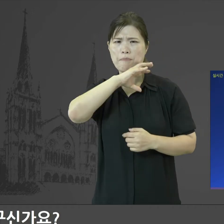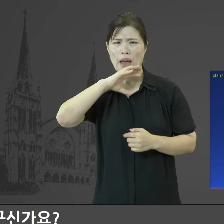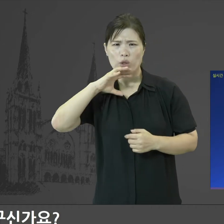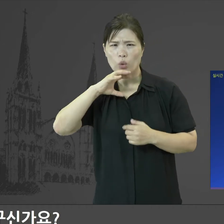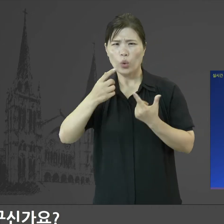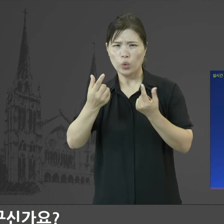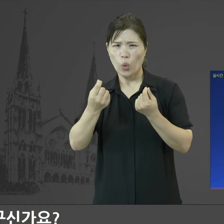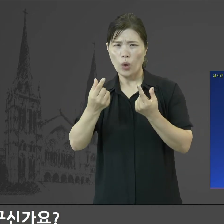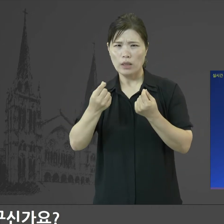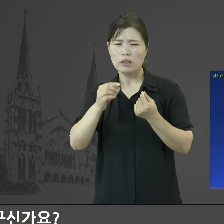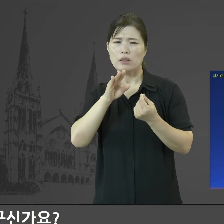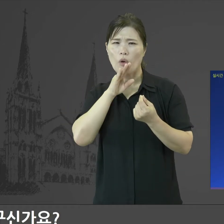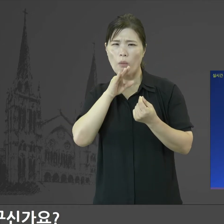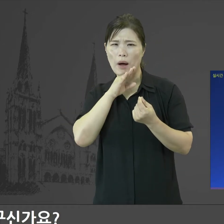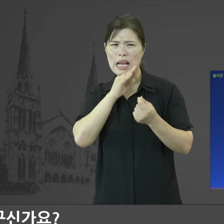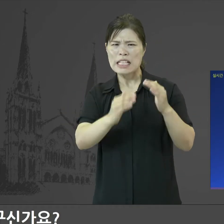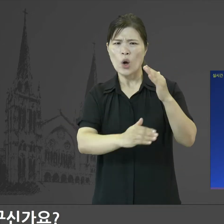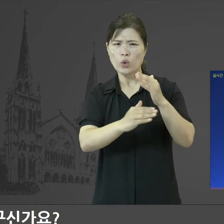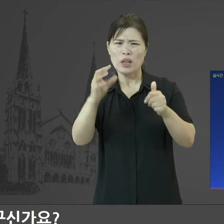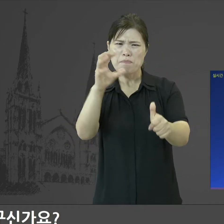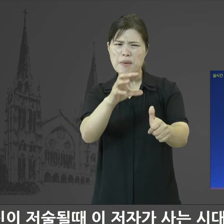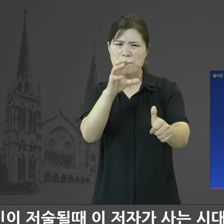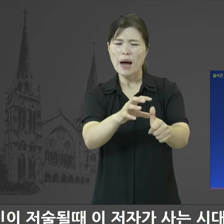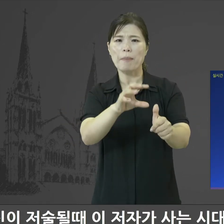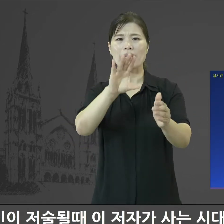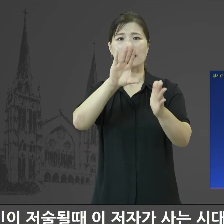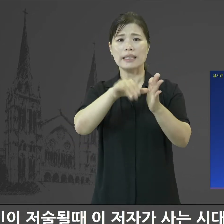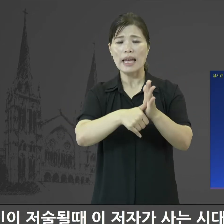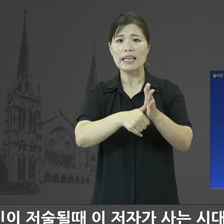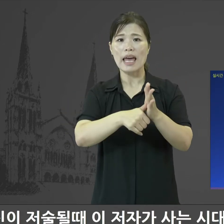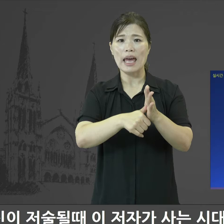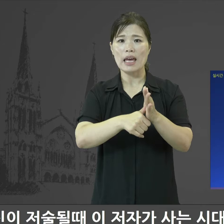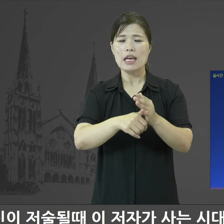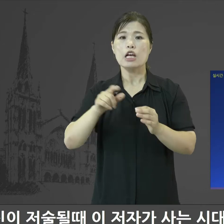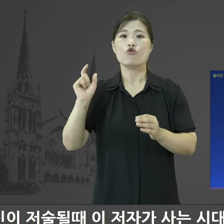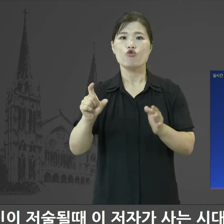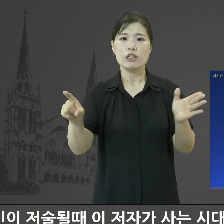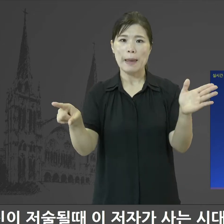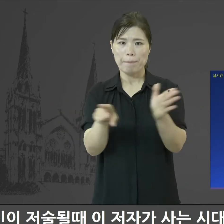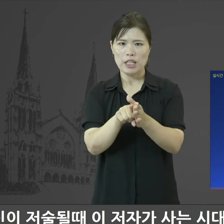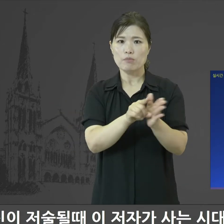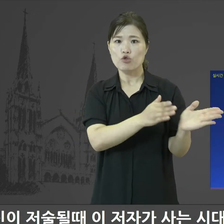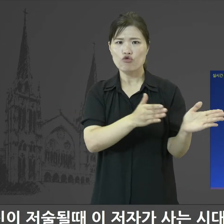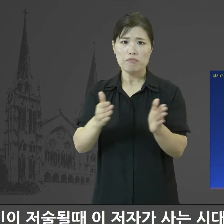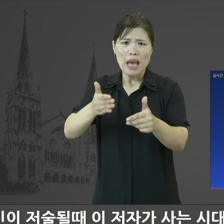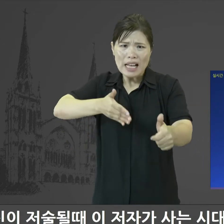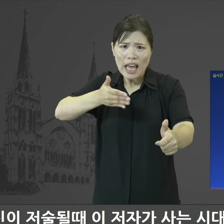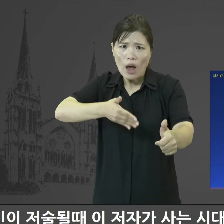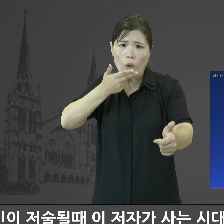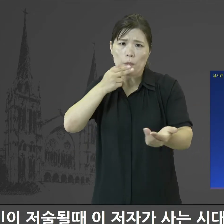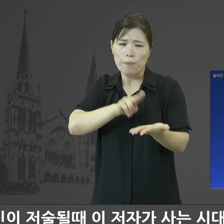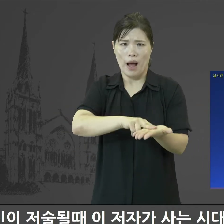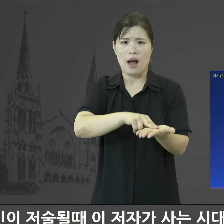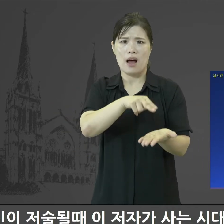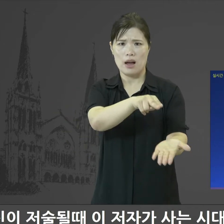핍박받는 성도들에게 임박한 환난을 굳센 믿음으로 준비하라는 말씀이 아니겠습니까? 그런